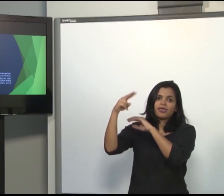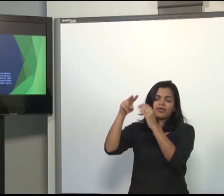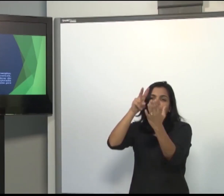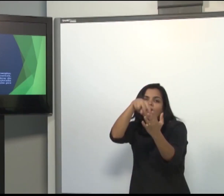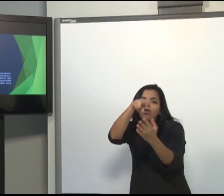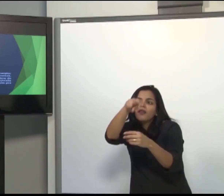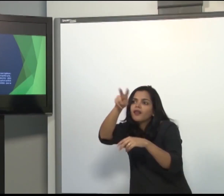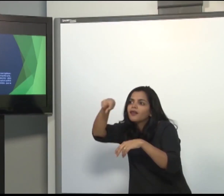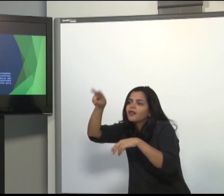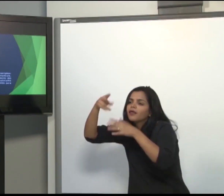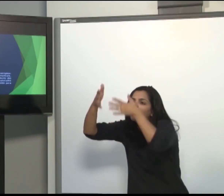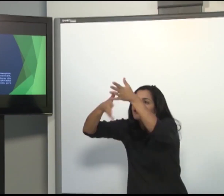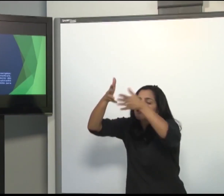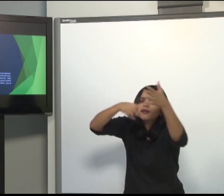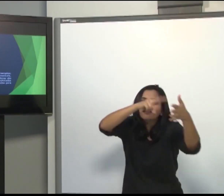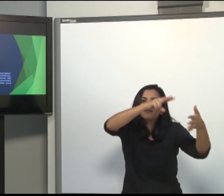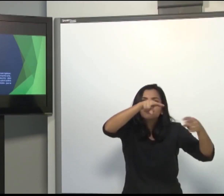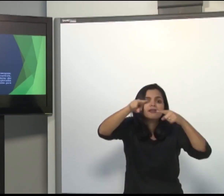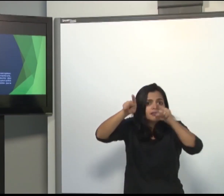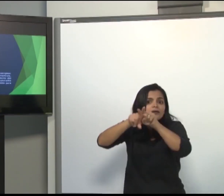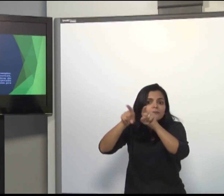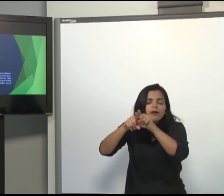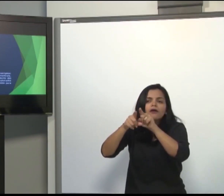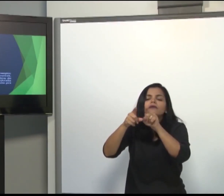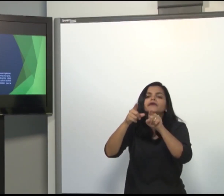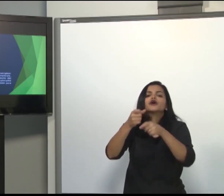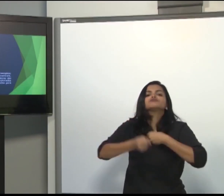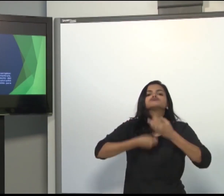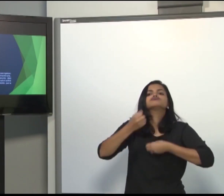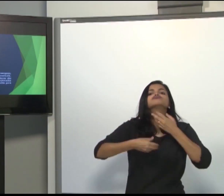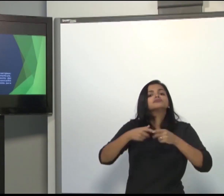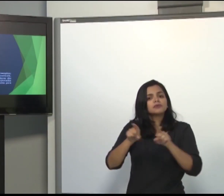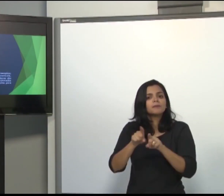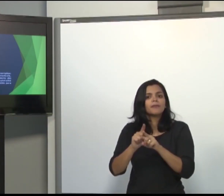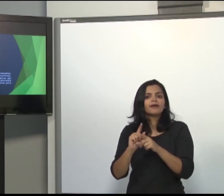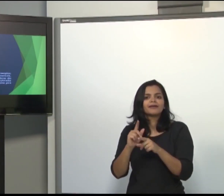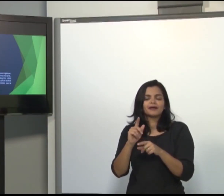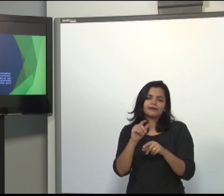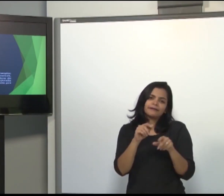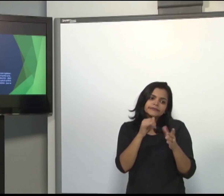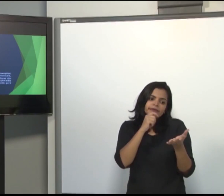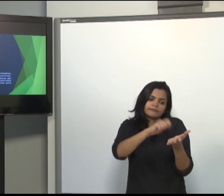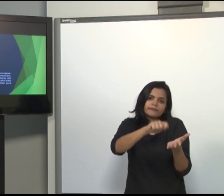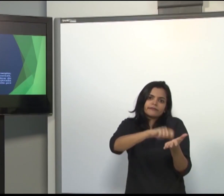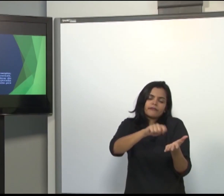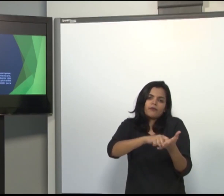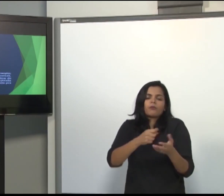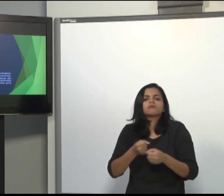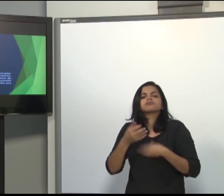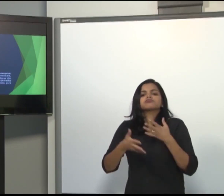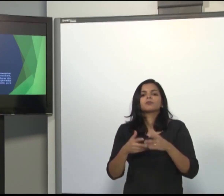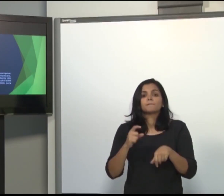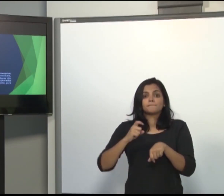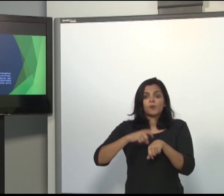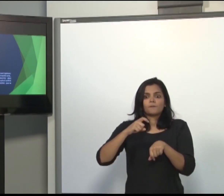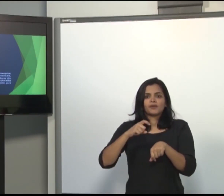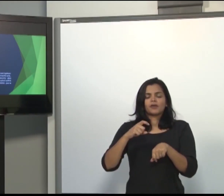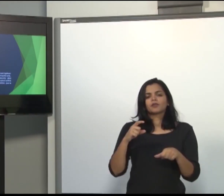sinais? Não. Aprender a língua de sinais também, ler a língua de sinais. E também